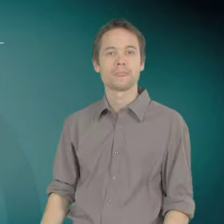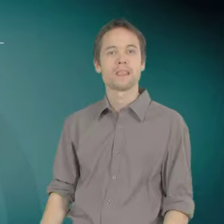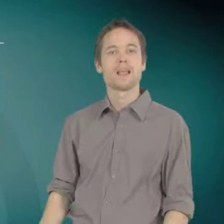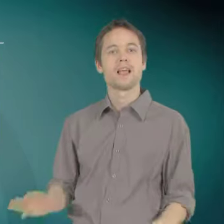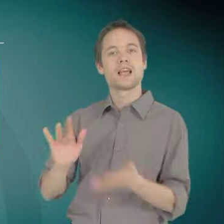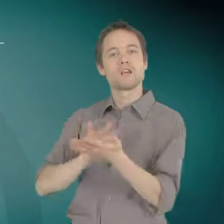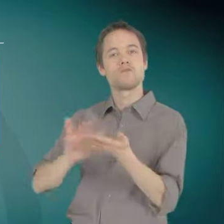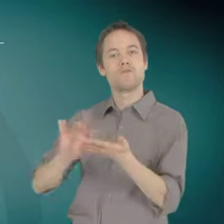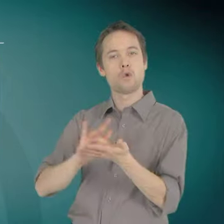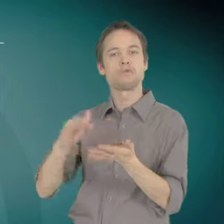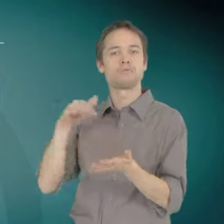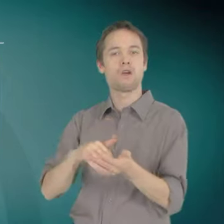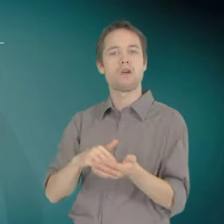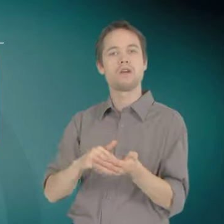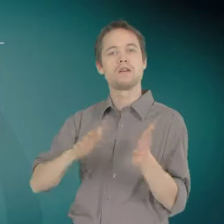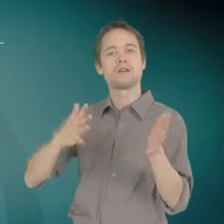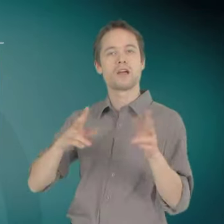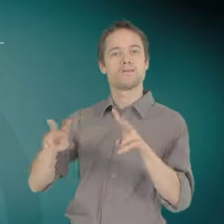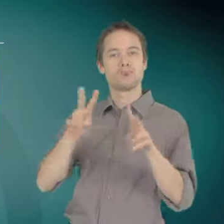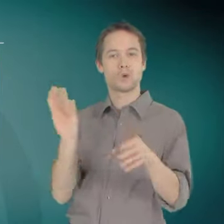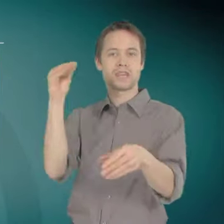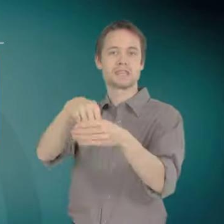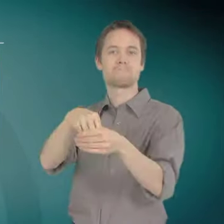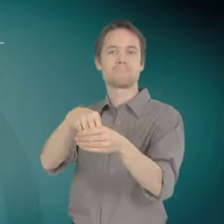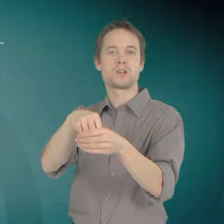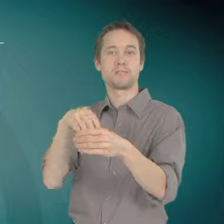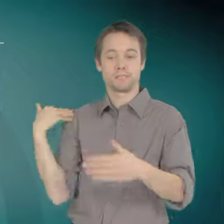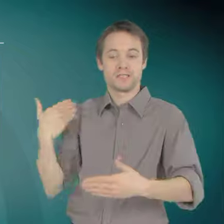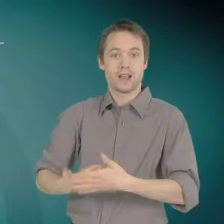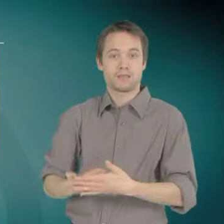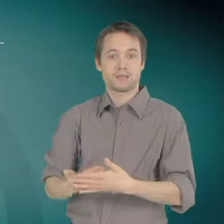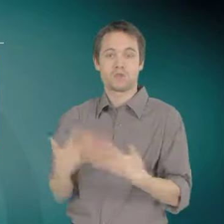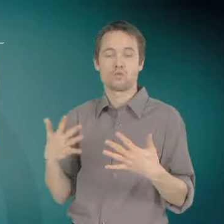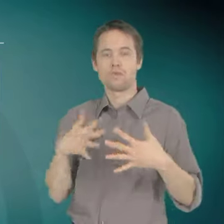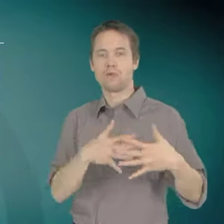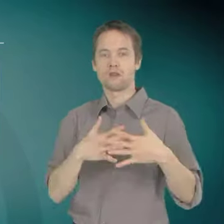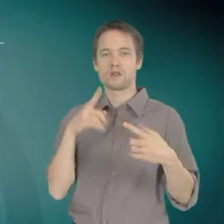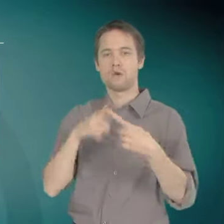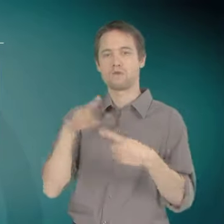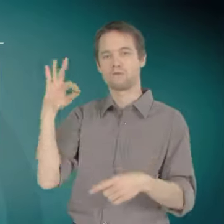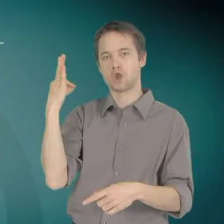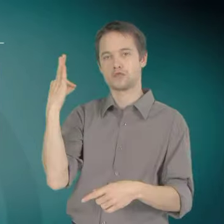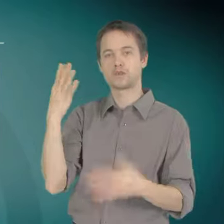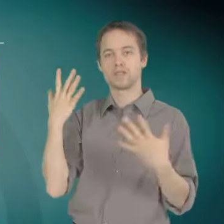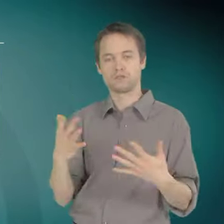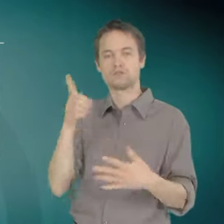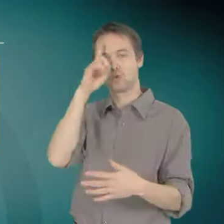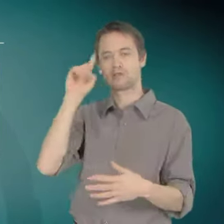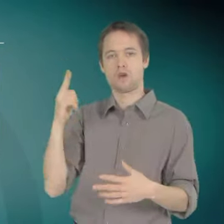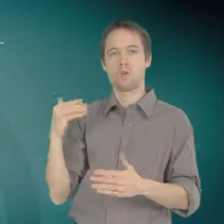im iphone sind neue gebärden videos enthalten bis jetzt war dies nur in amerika und frankreich der fall